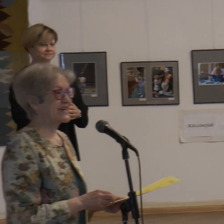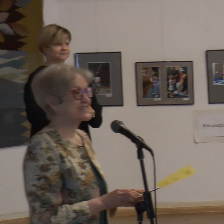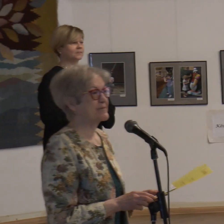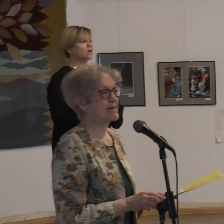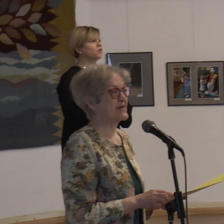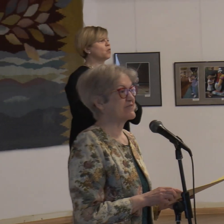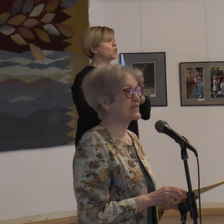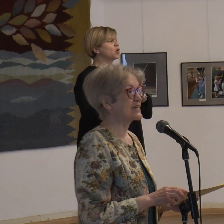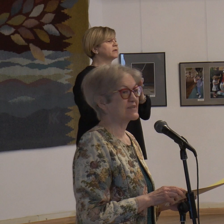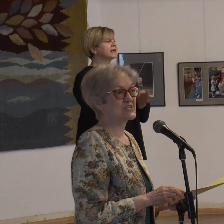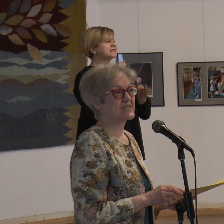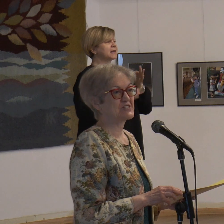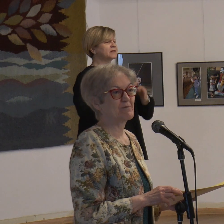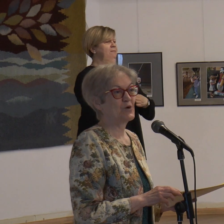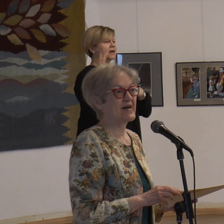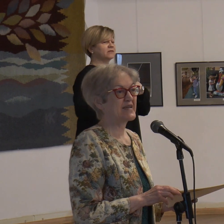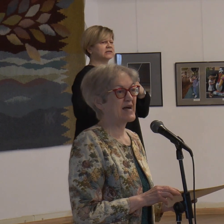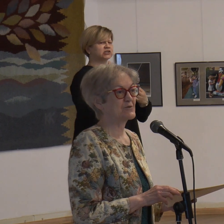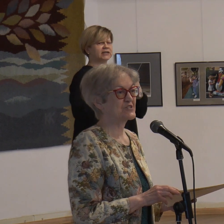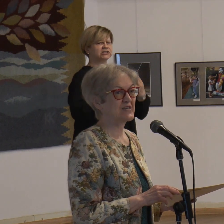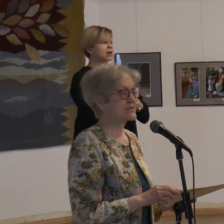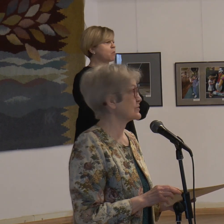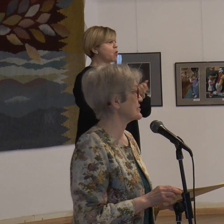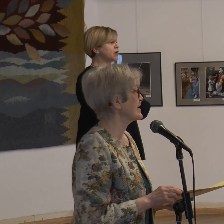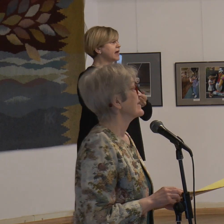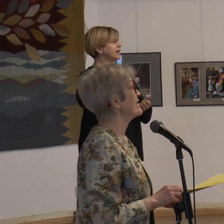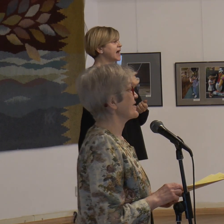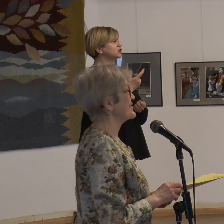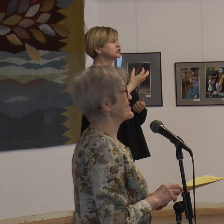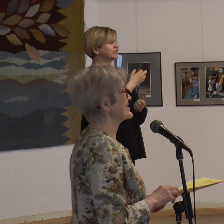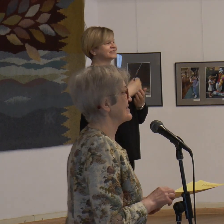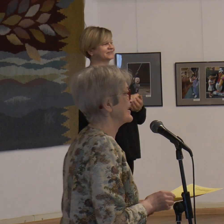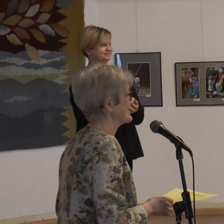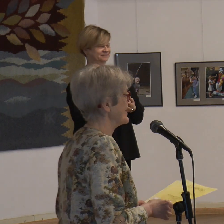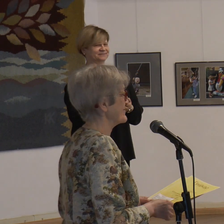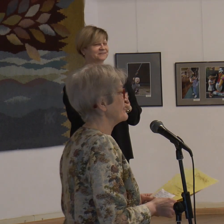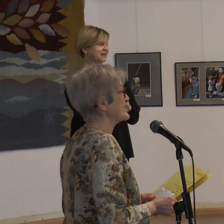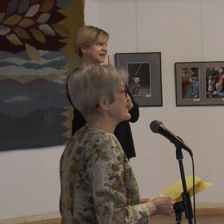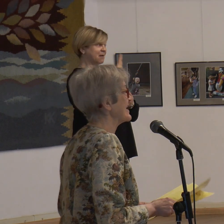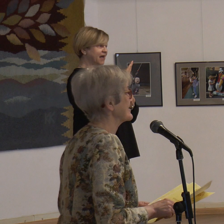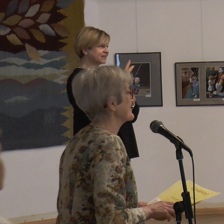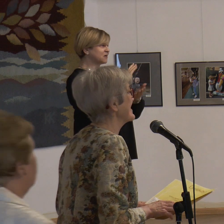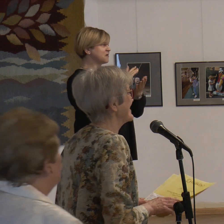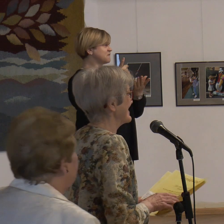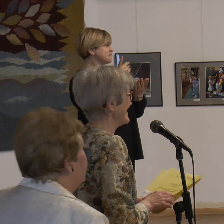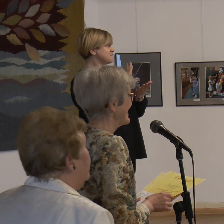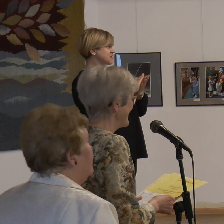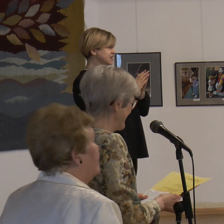Volt még egy szeptember végünk, és keresem Molnár Jánosnét, hogy jaj, azért nem láttam meg, a férjét